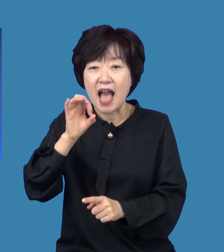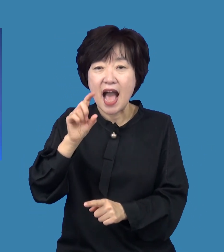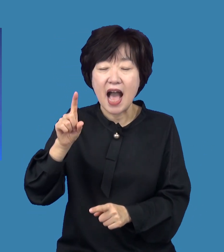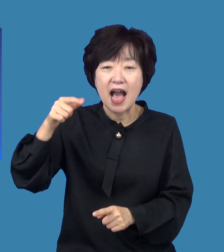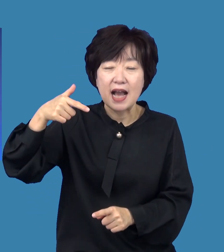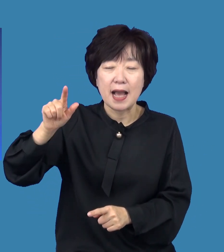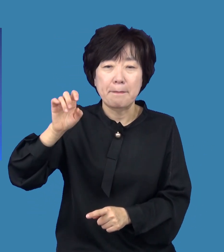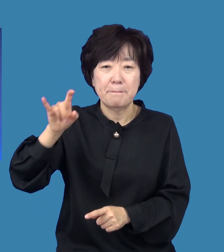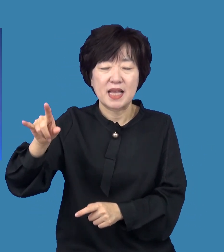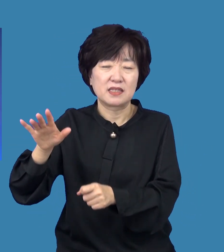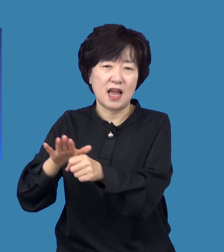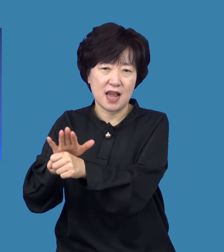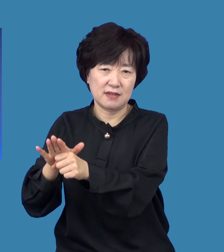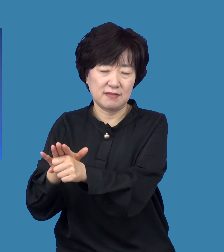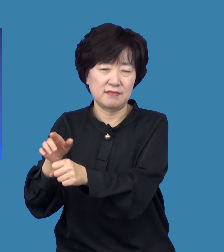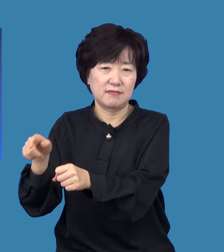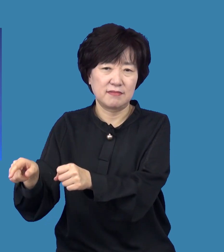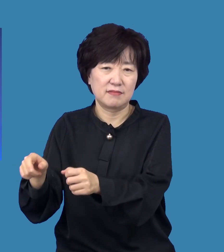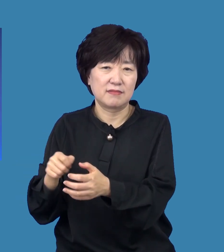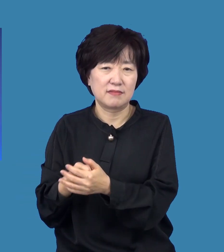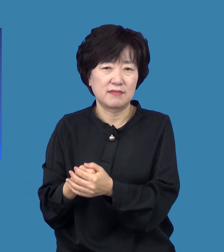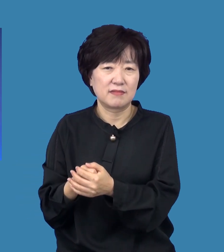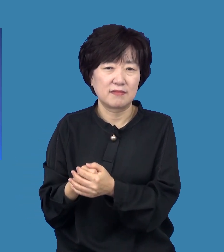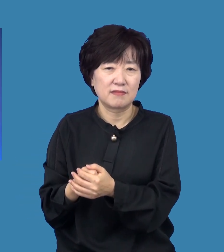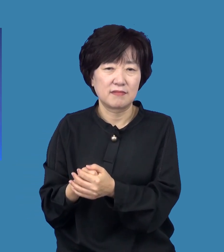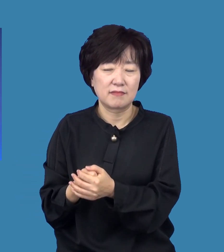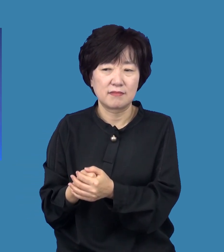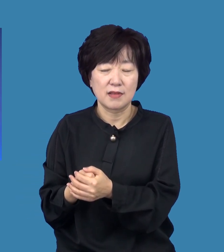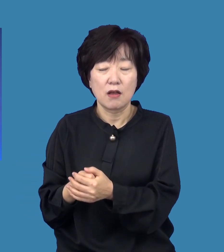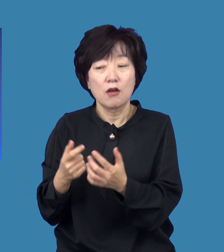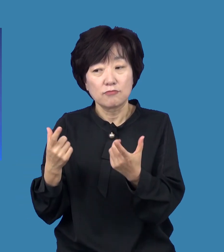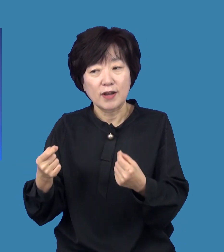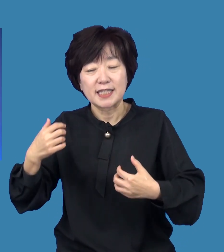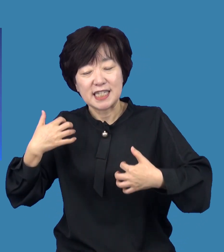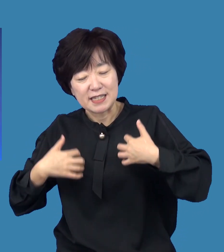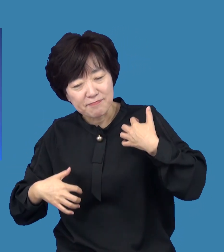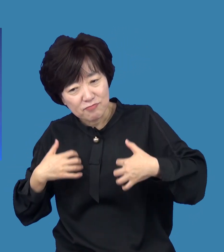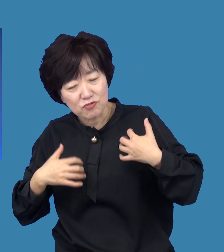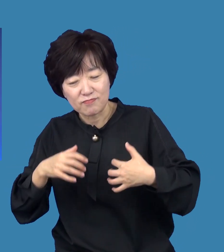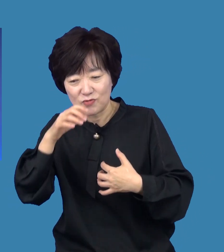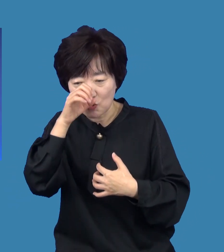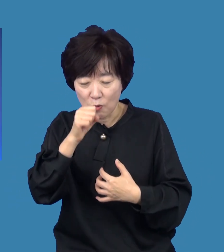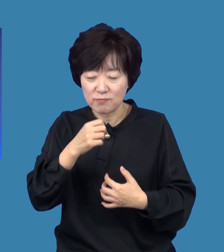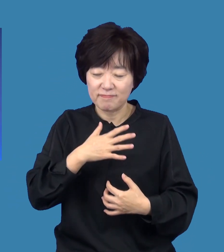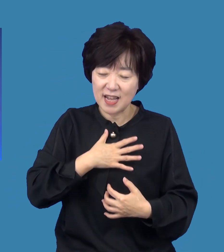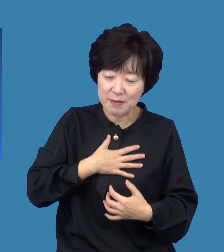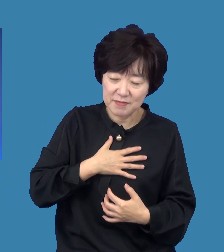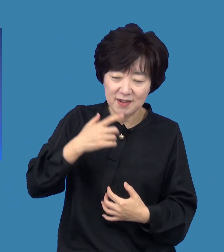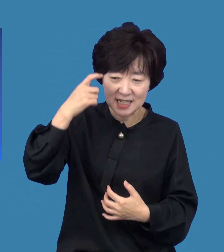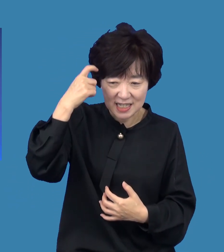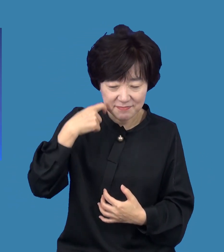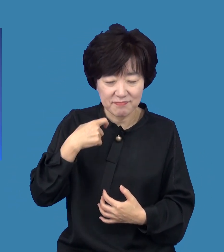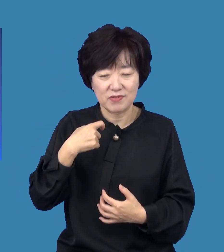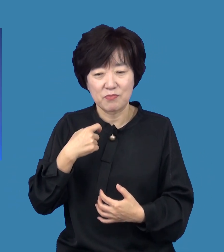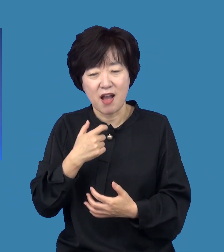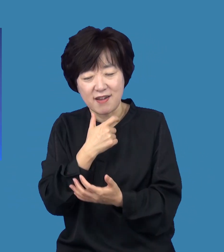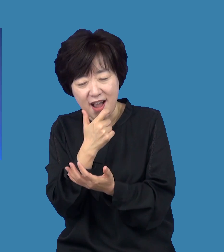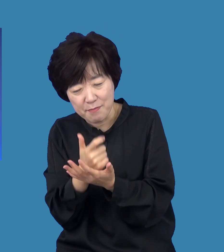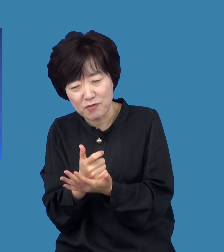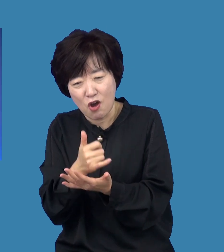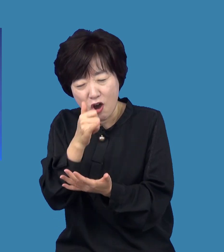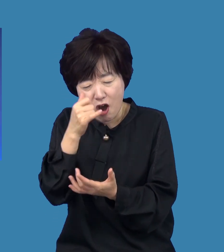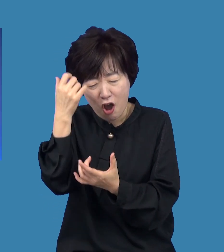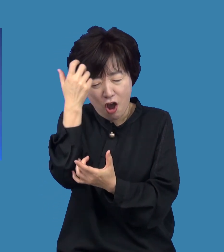다릅니다. 물론 그 누리는 것들은 같이 누려요. 뭐 그런 좋은 감정도 누리고 너무 감격하기도 하고 뭐 황홀하기도 하고,